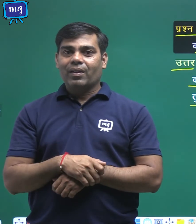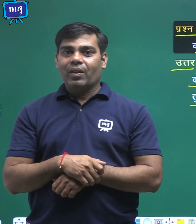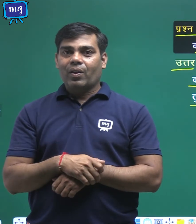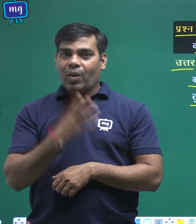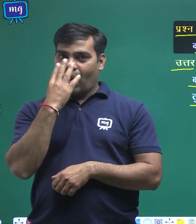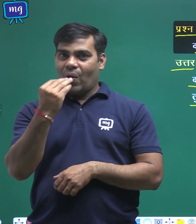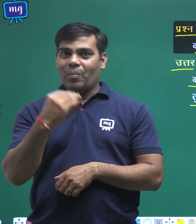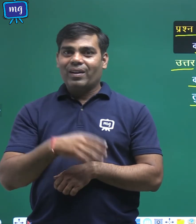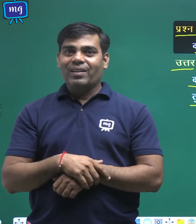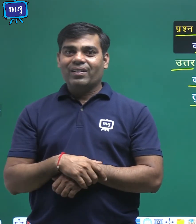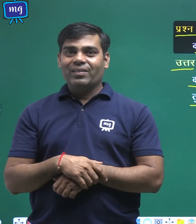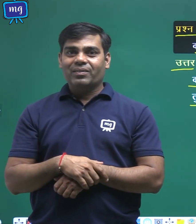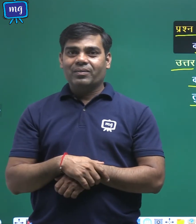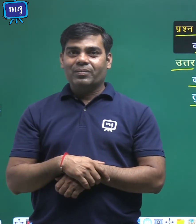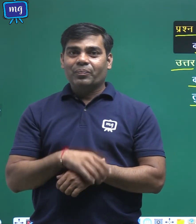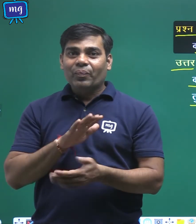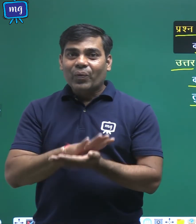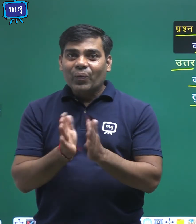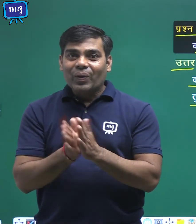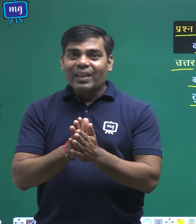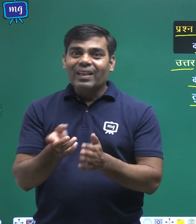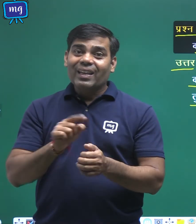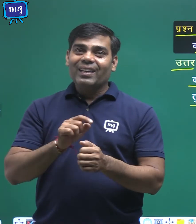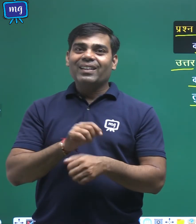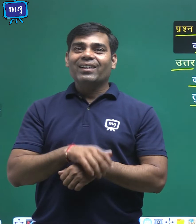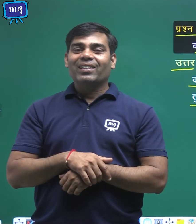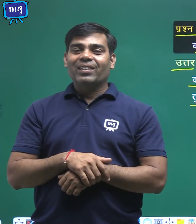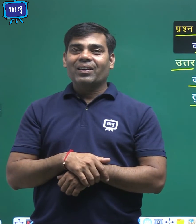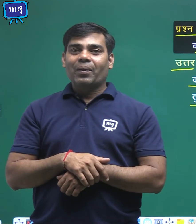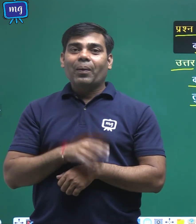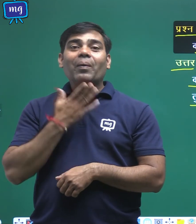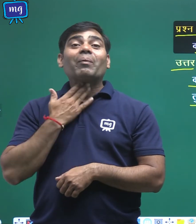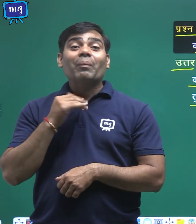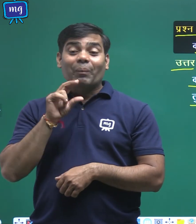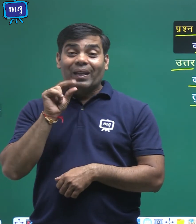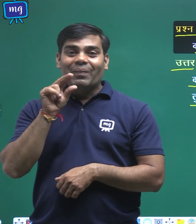लोमड़ रोटी के लिए मीठी मीठी